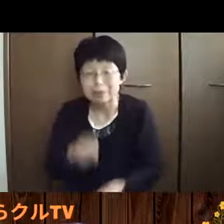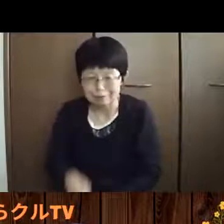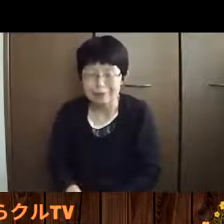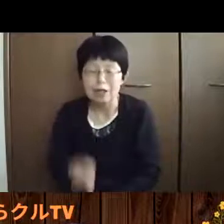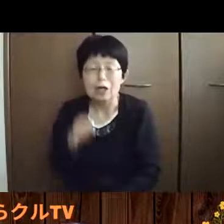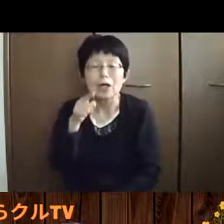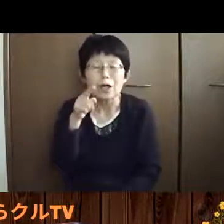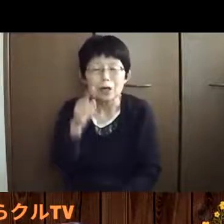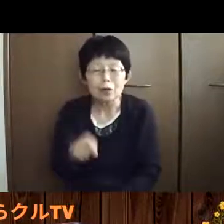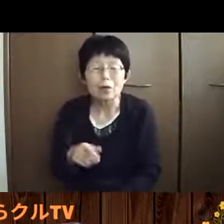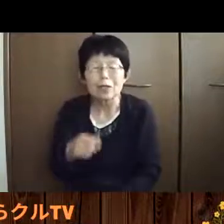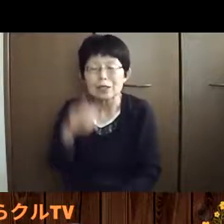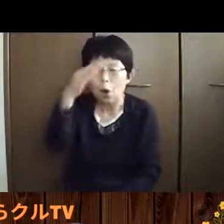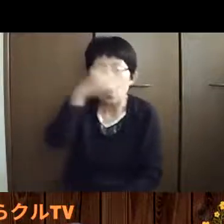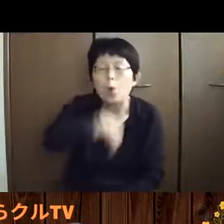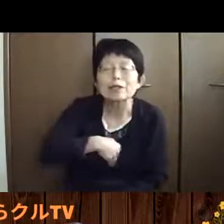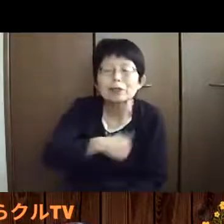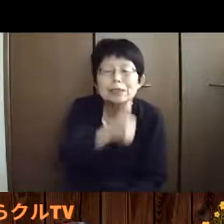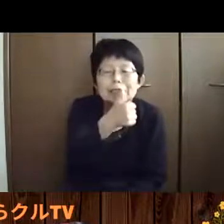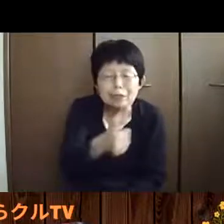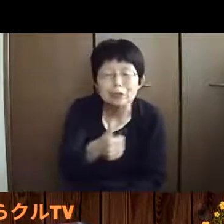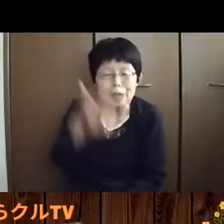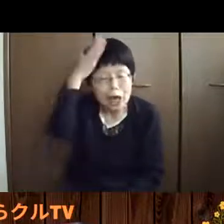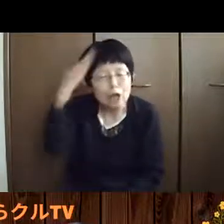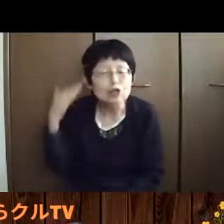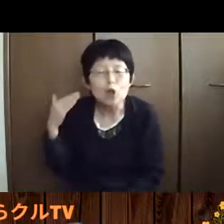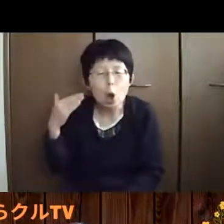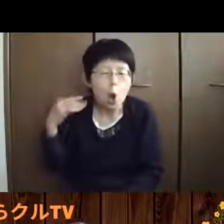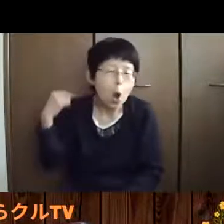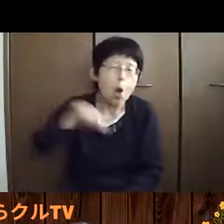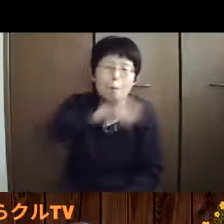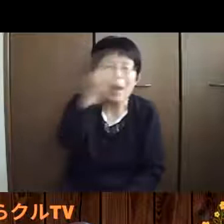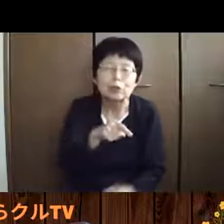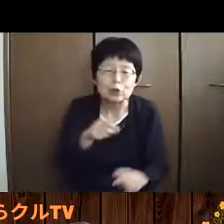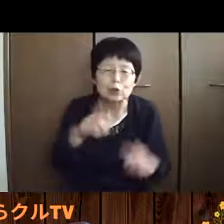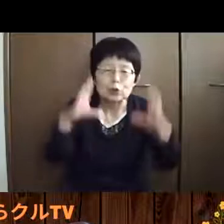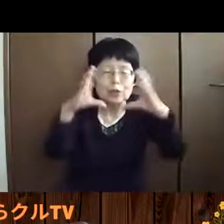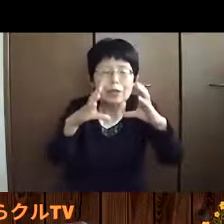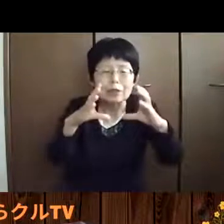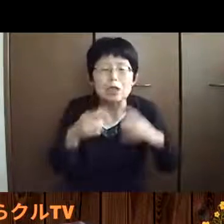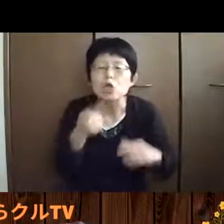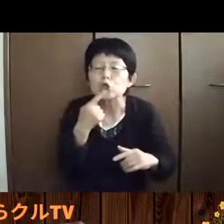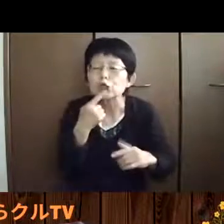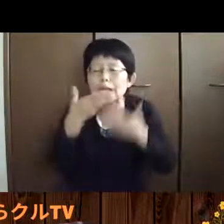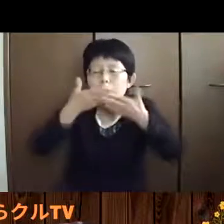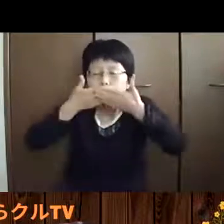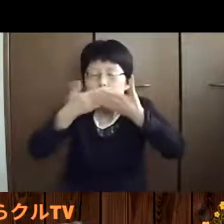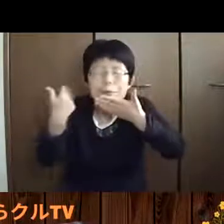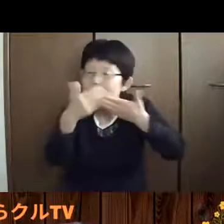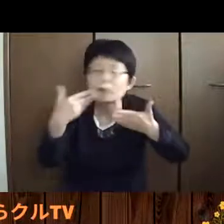悪いキャラクターで黒丸というのもいます。口がなくて目が線だけなの、あ、線